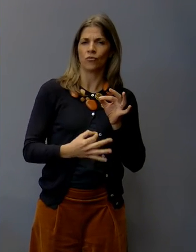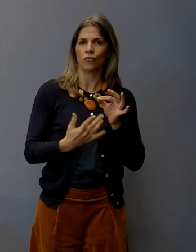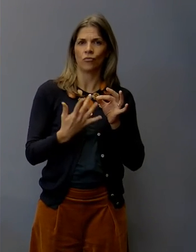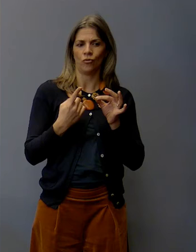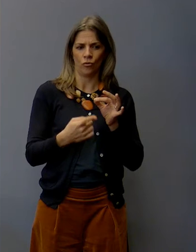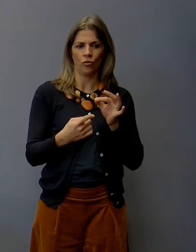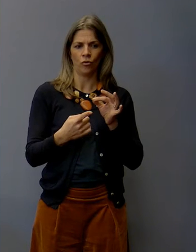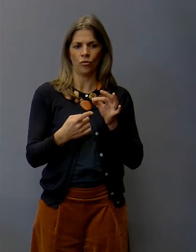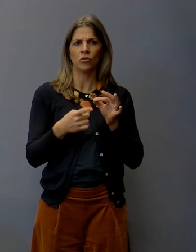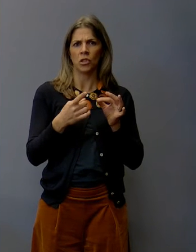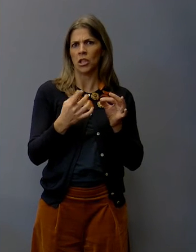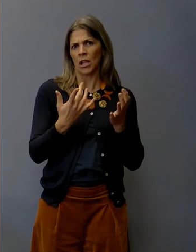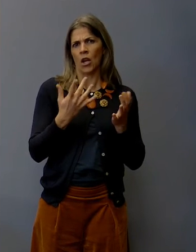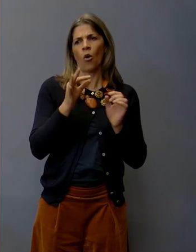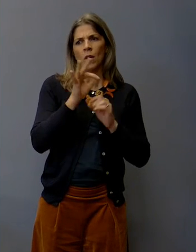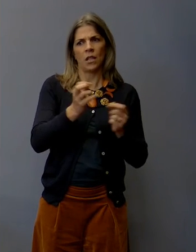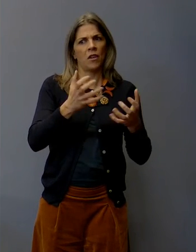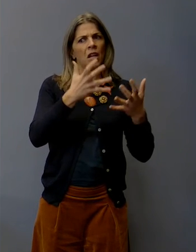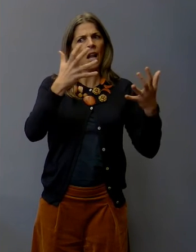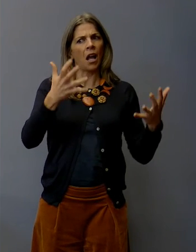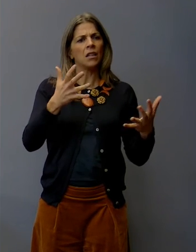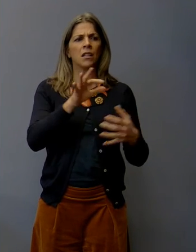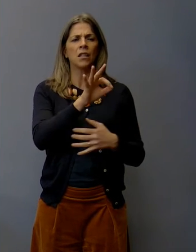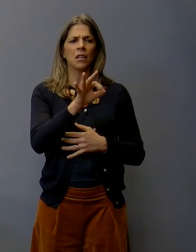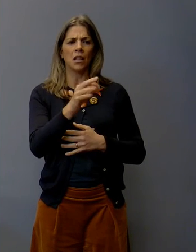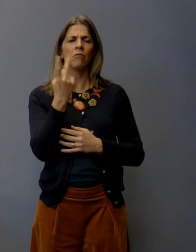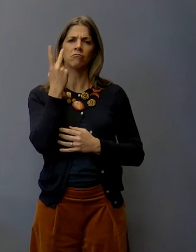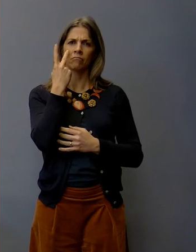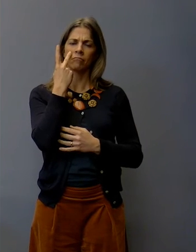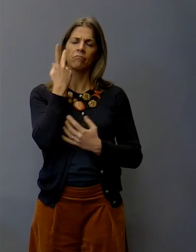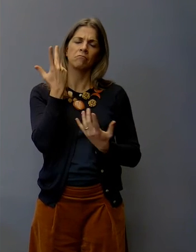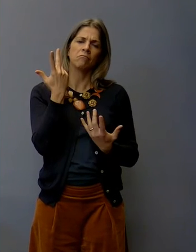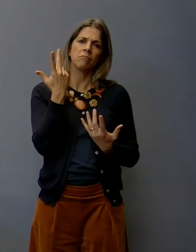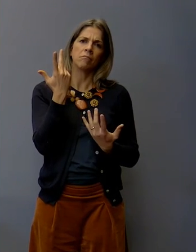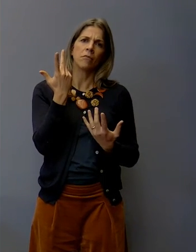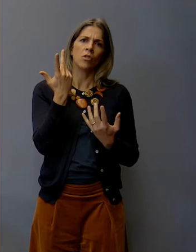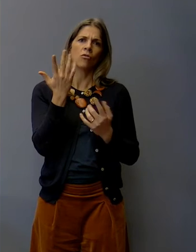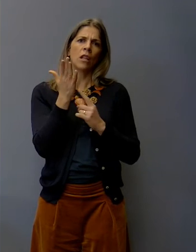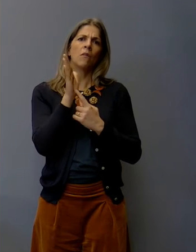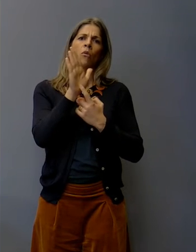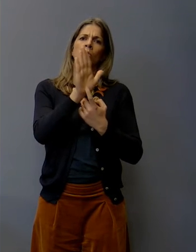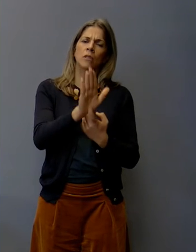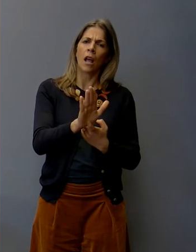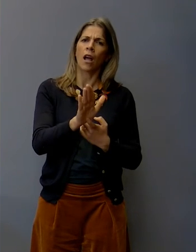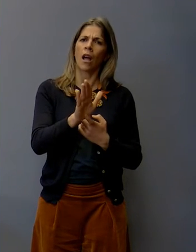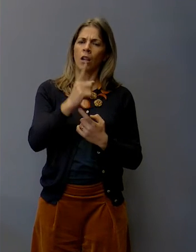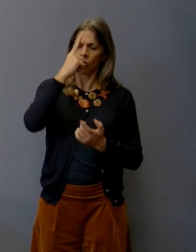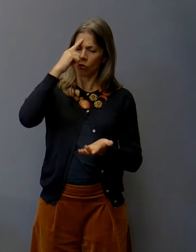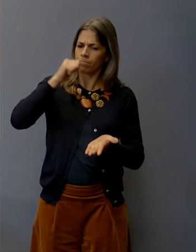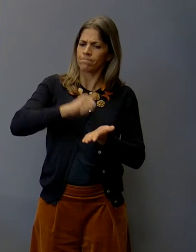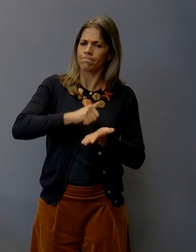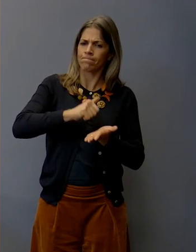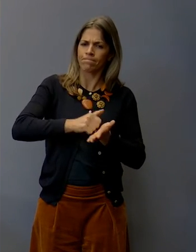secondo me avete dimostrato di avere costanza nel perseguirli anche la capacità